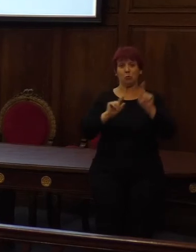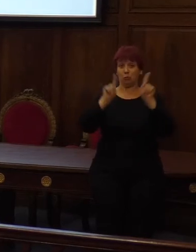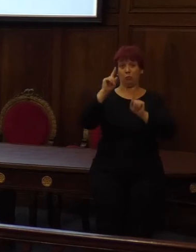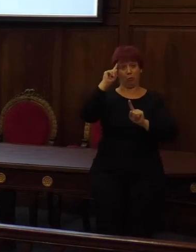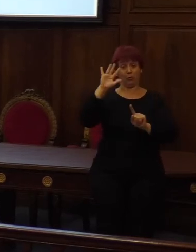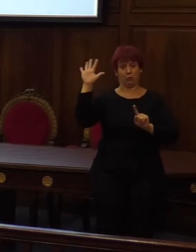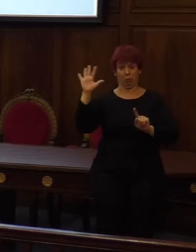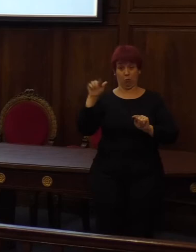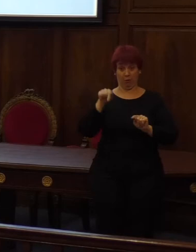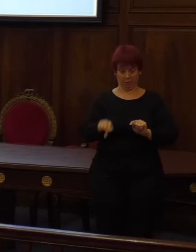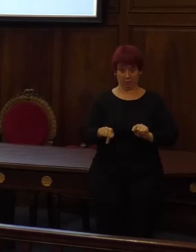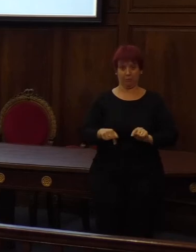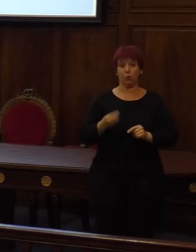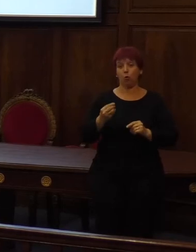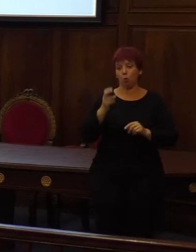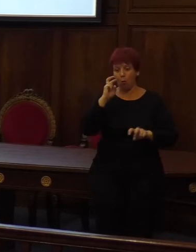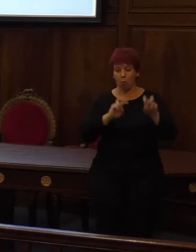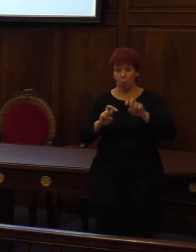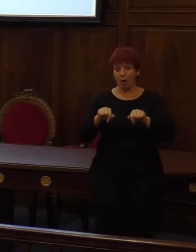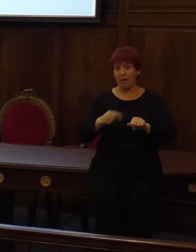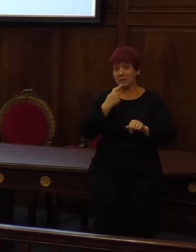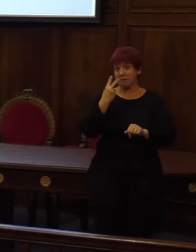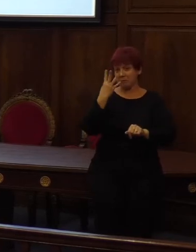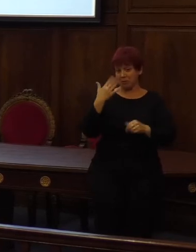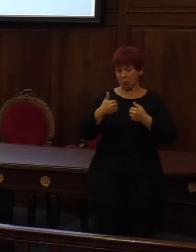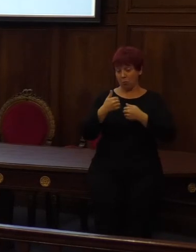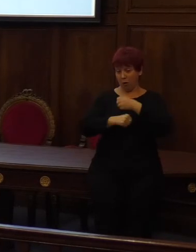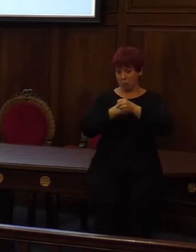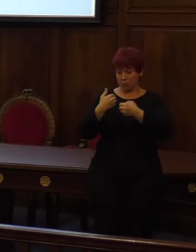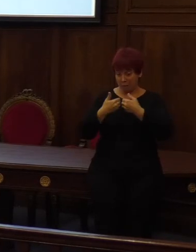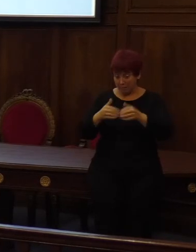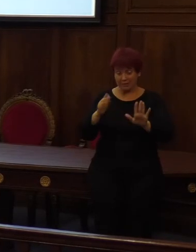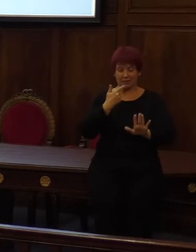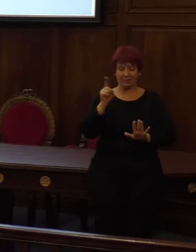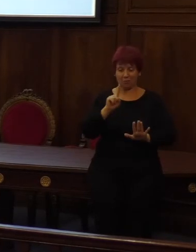la historia de la facultad que recién empieza. Así que...